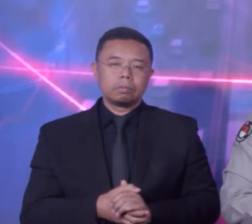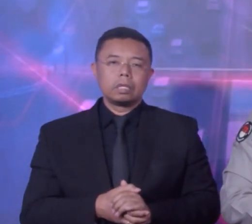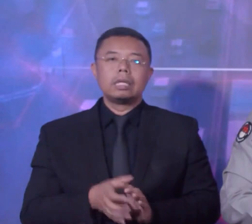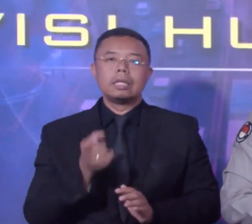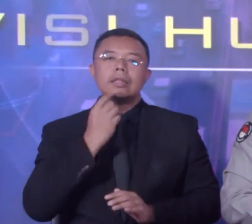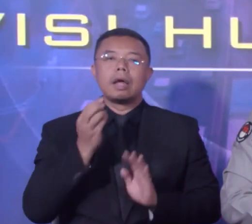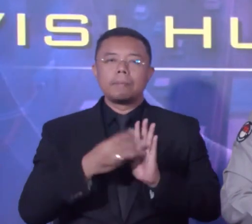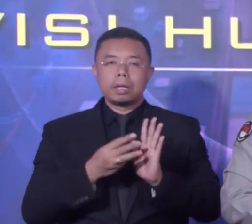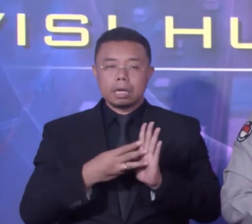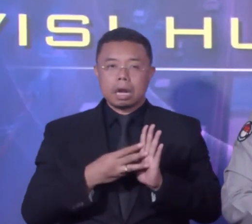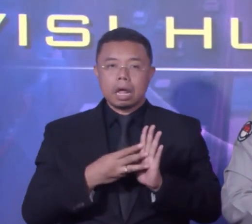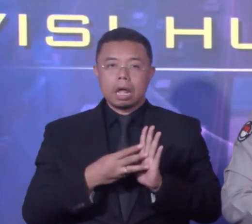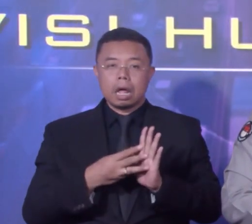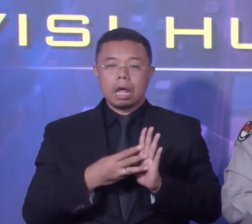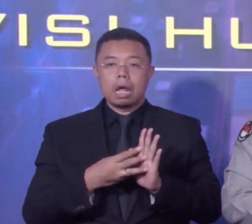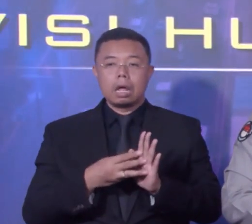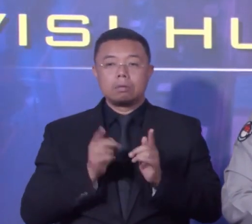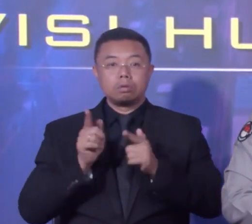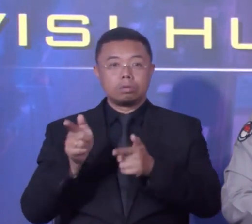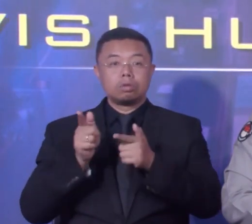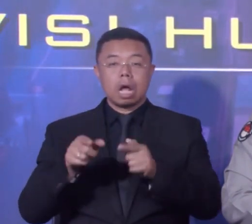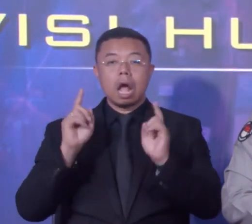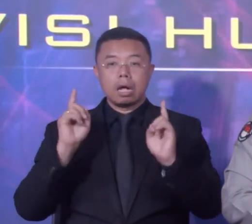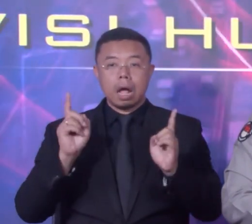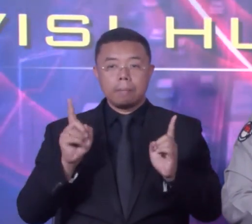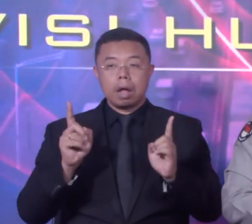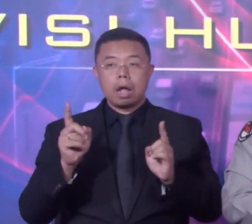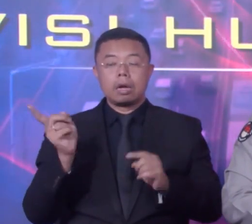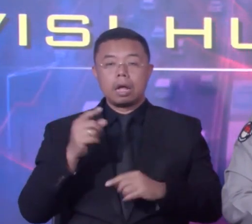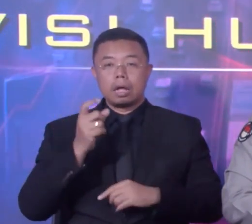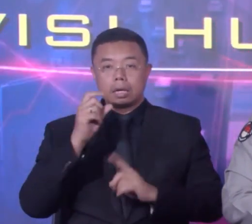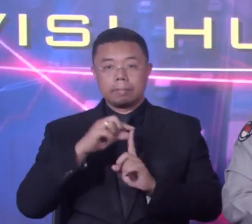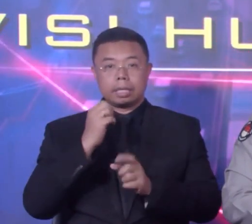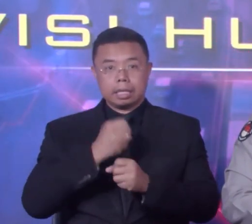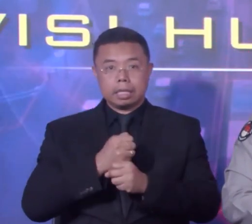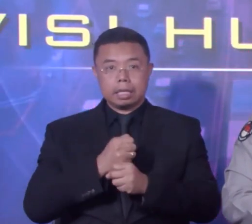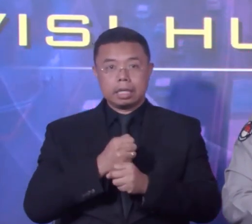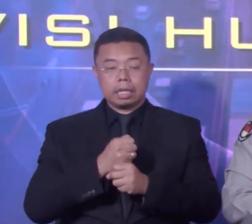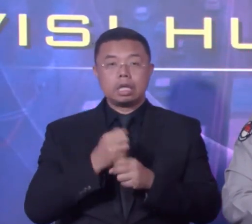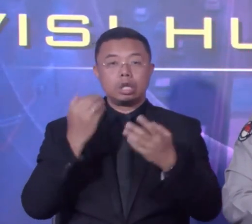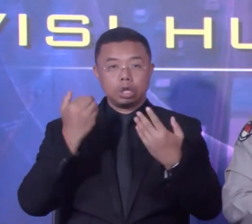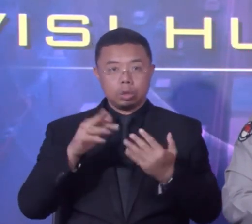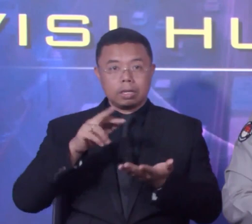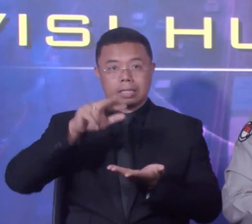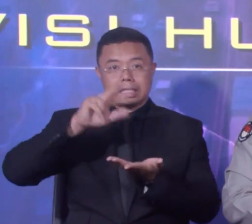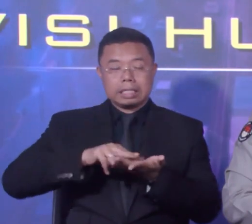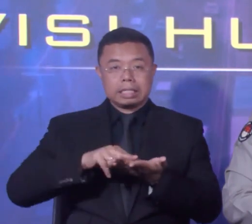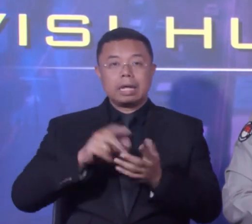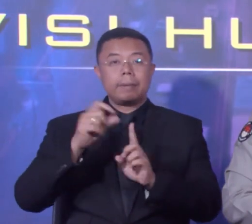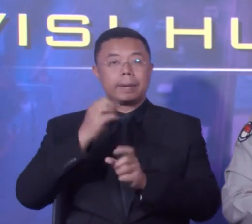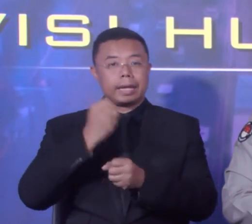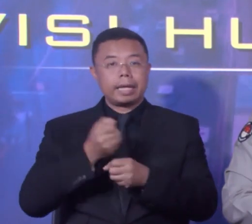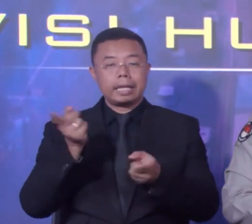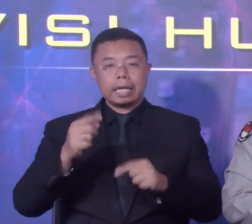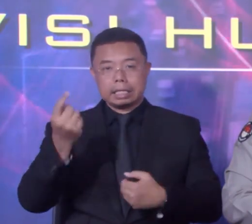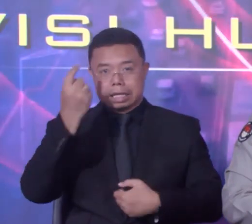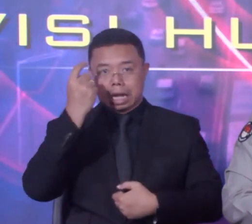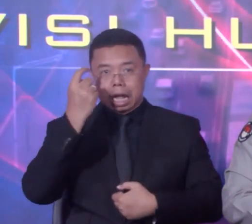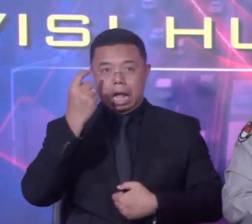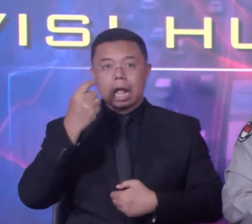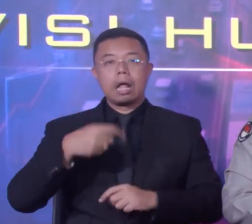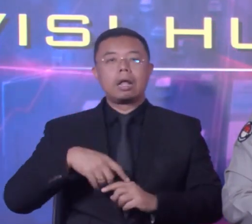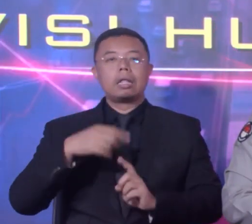terkait kasus penodaan penistaan agama oleh saudara PJ setelah ditetapkannya saudara PG sebagai